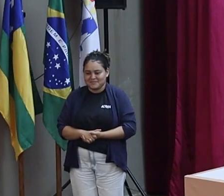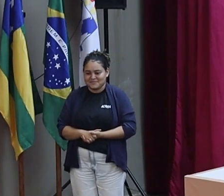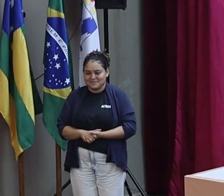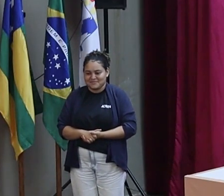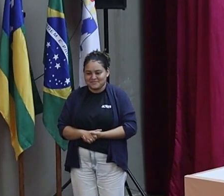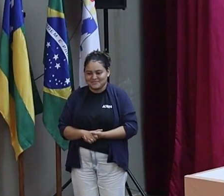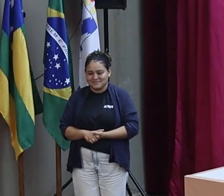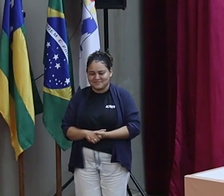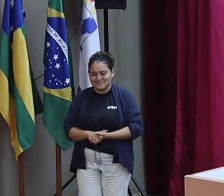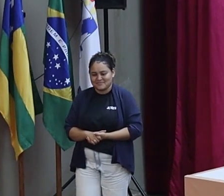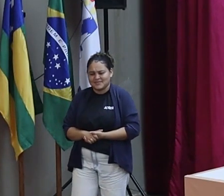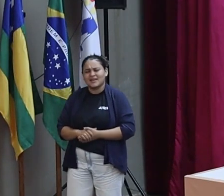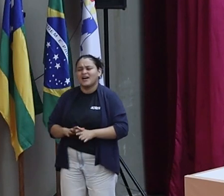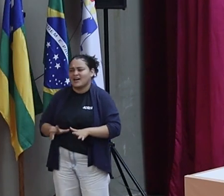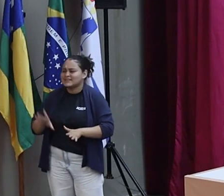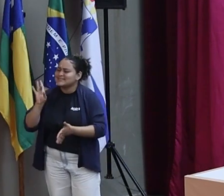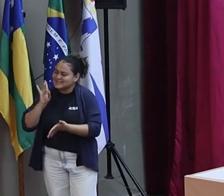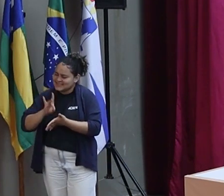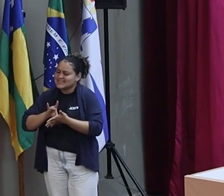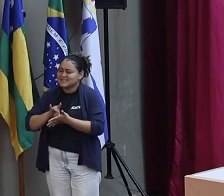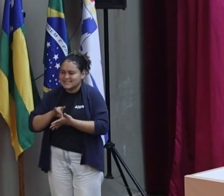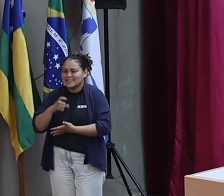Sem dúvida, valeu muito a pena ter